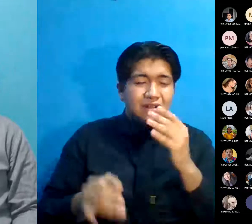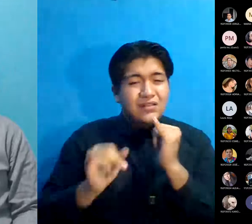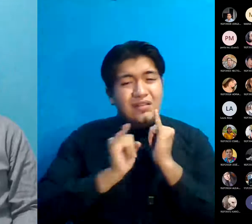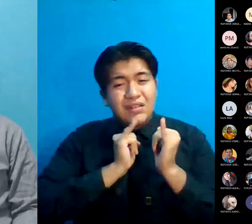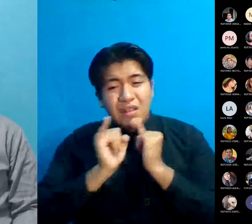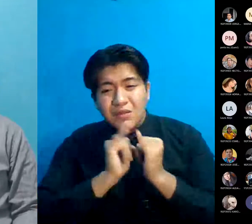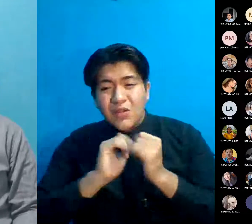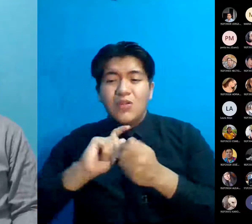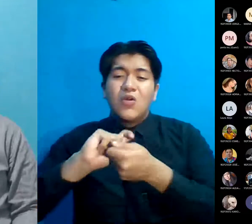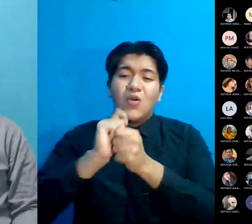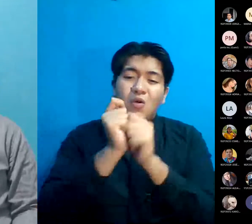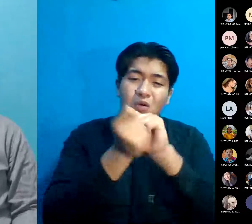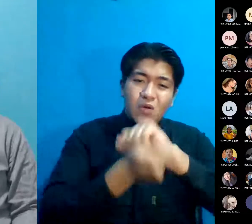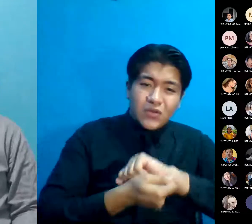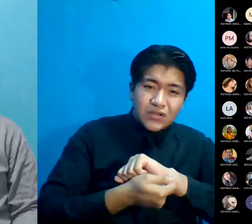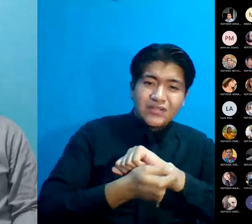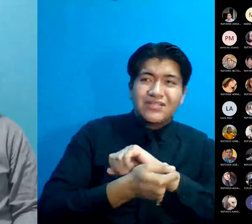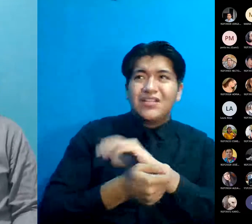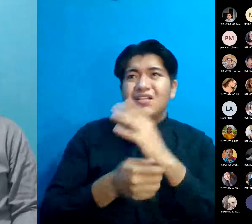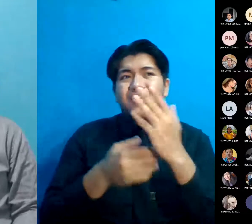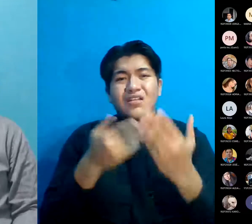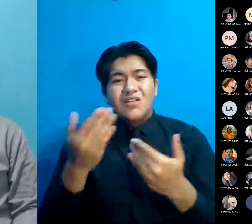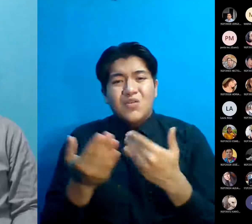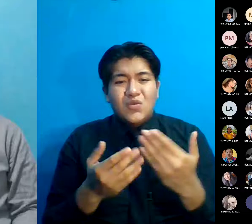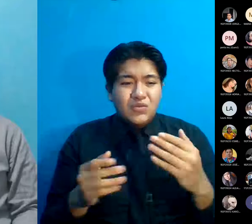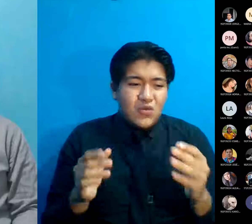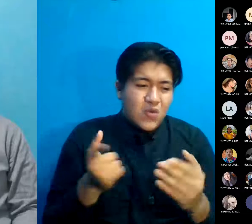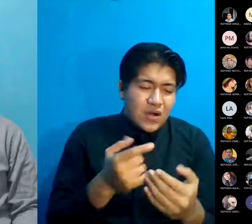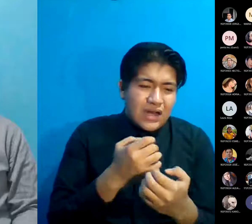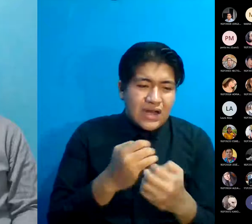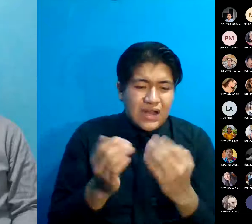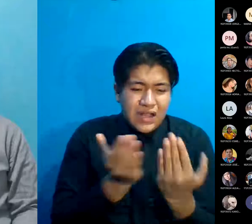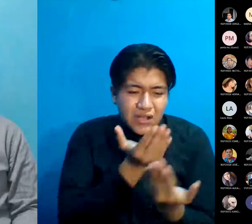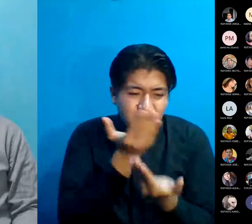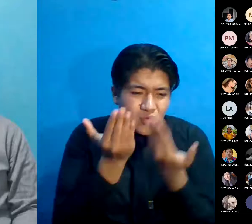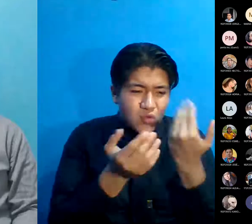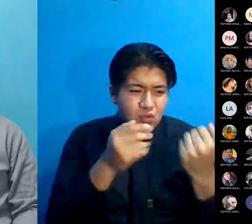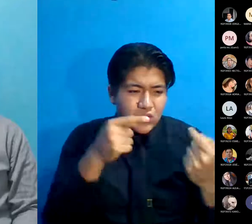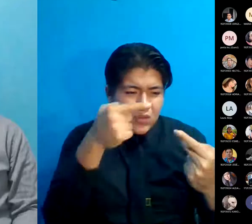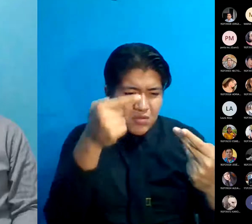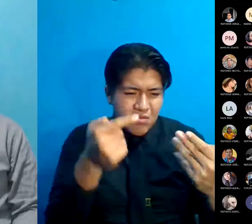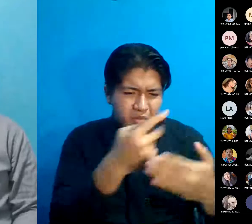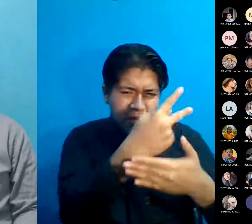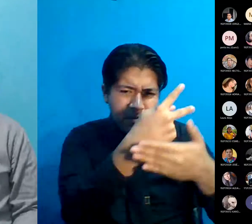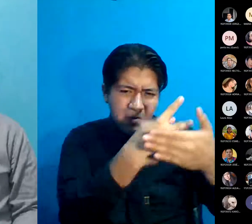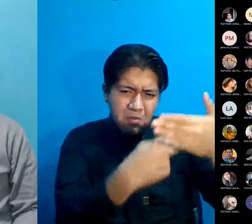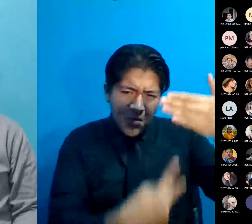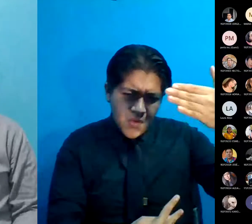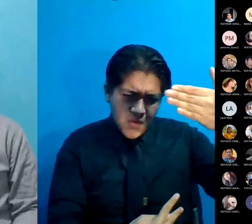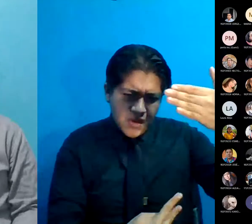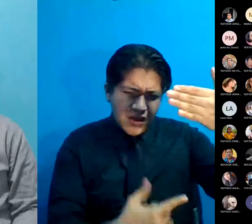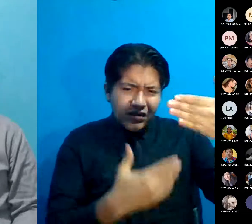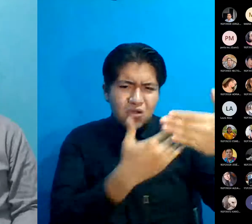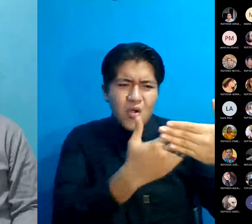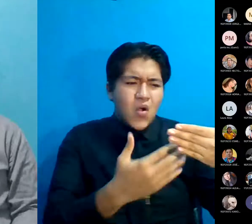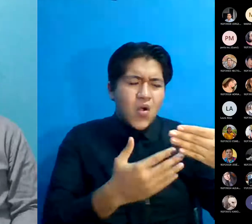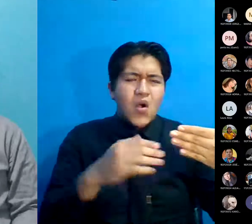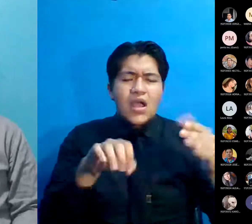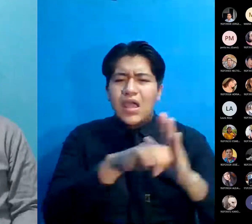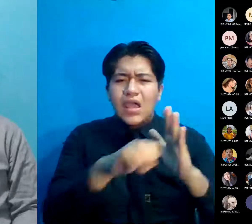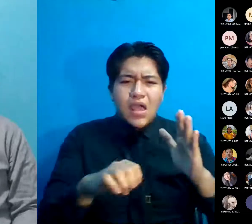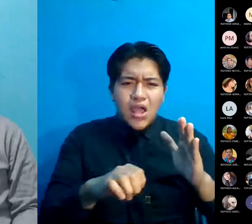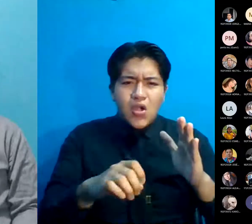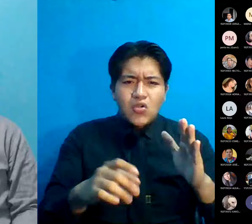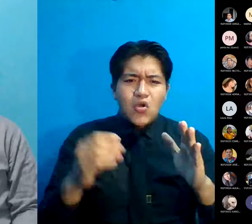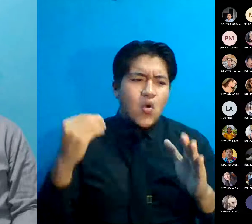una planeación, con un plan de estudios enfocado para personas sordas, con maestros sordos, por ejemplo, con